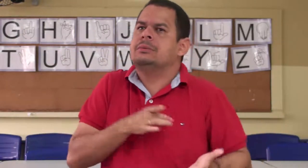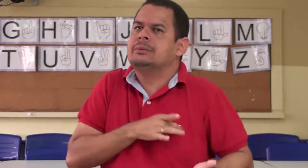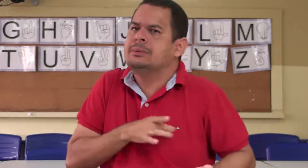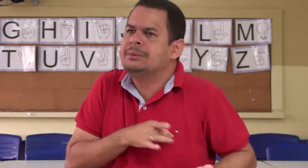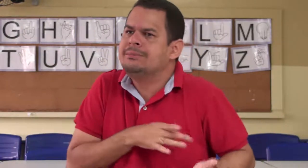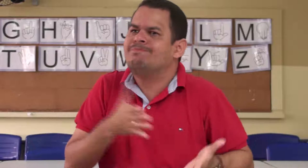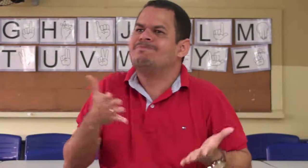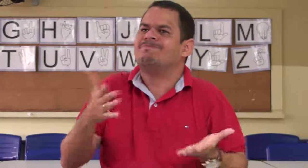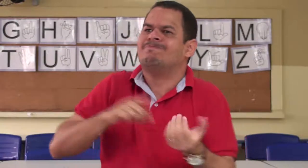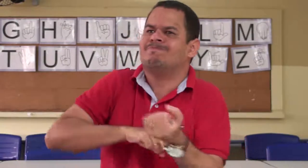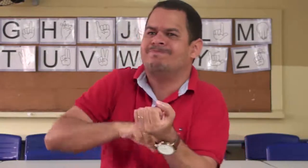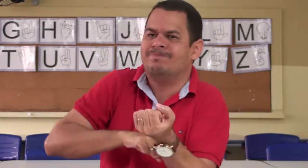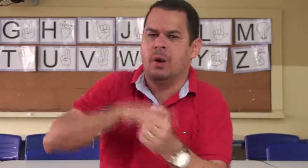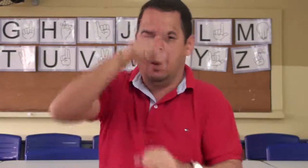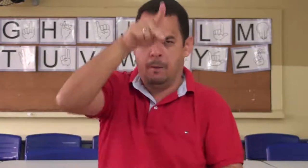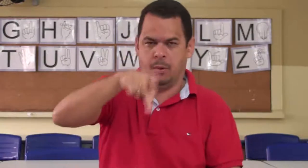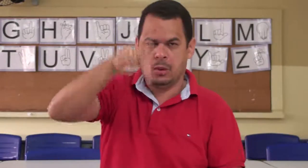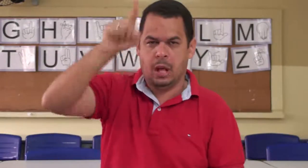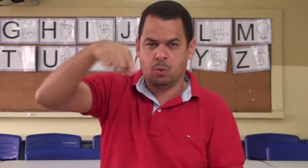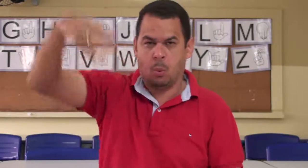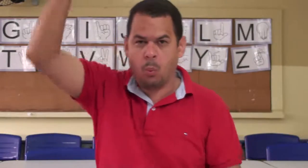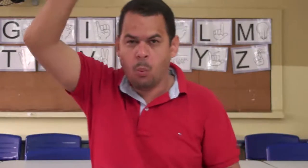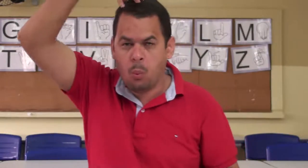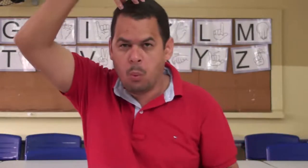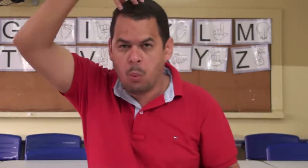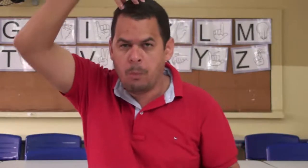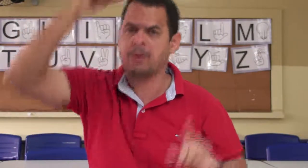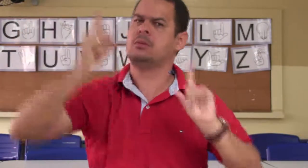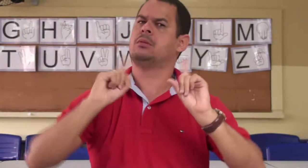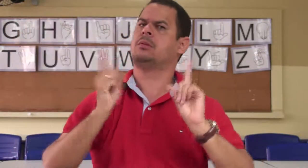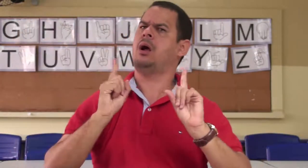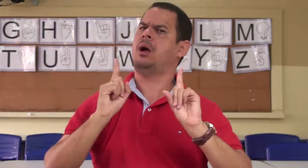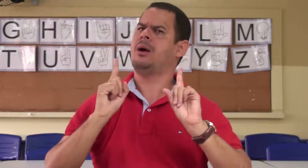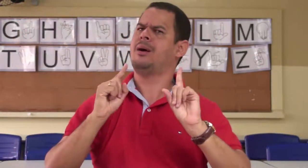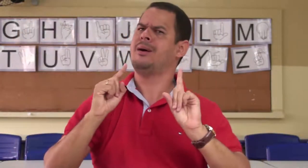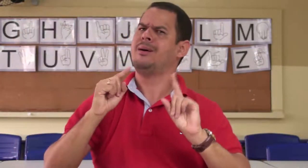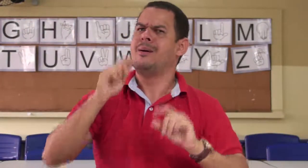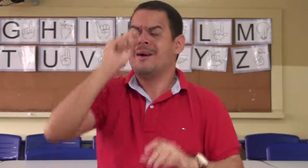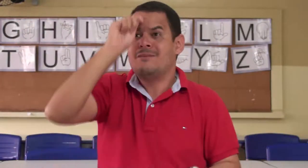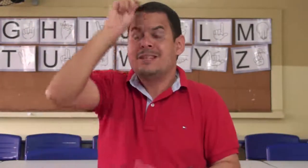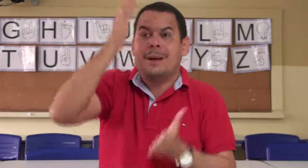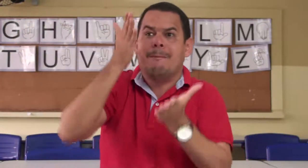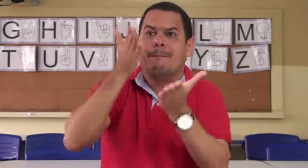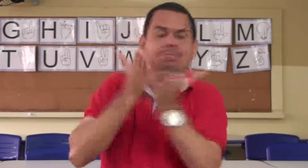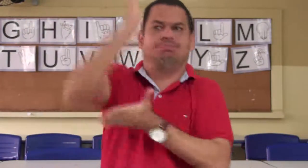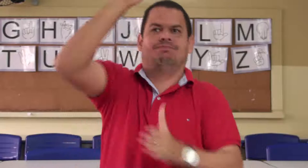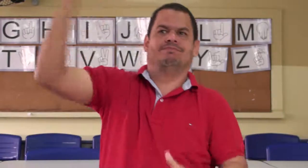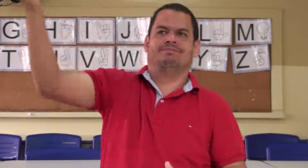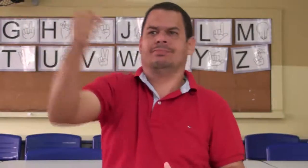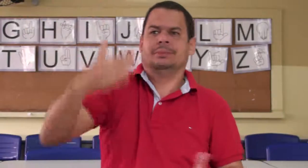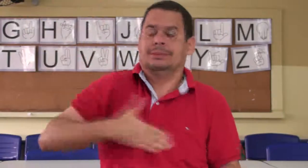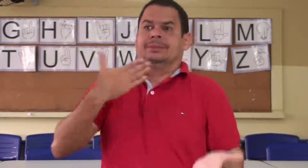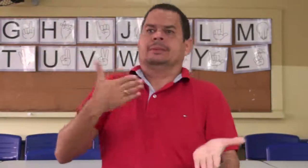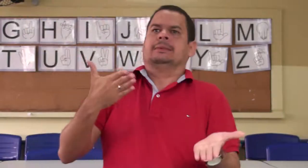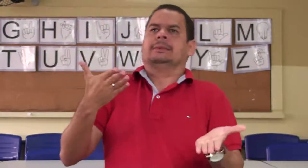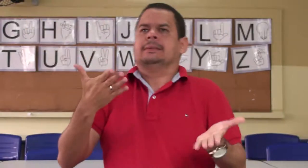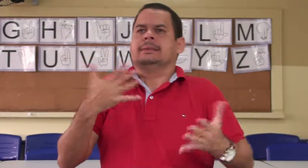estão ansiosos. Alguns ainda com medo. Né? A gente sabe que isso não é culpa de professor nem